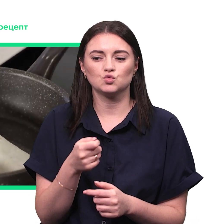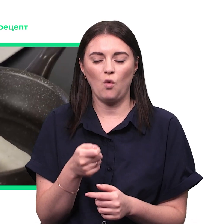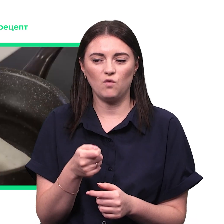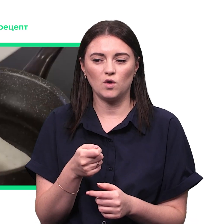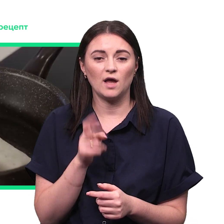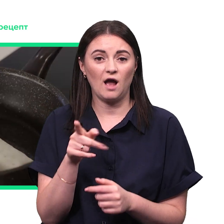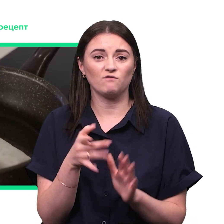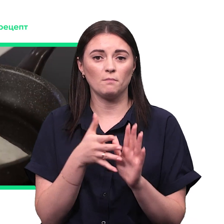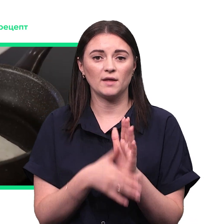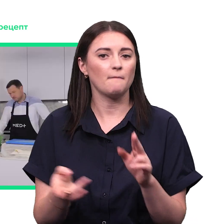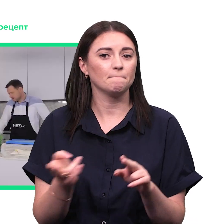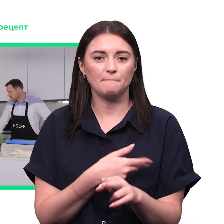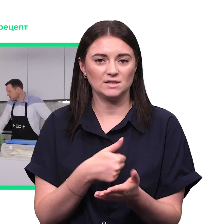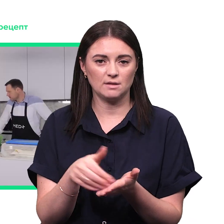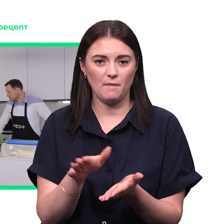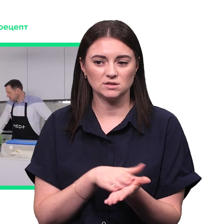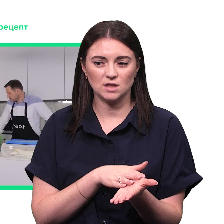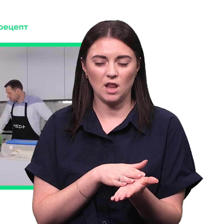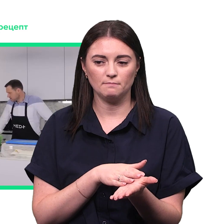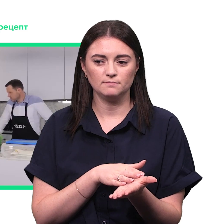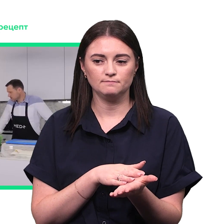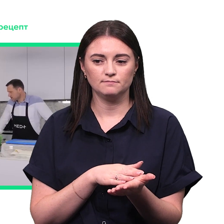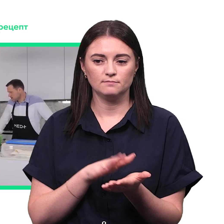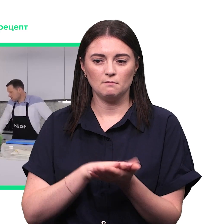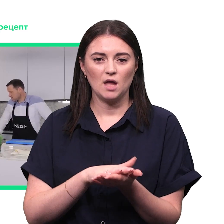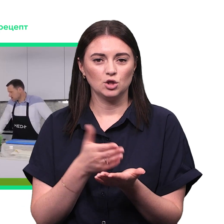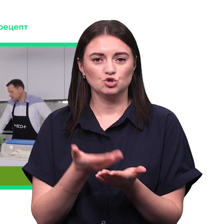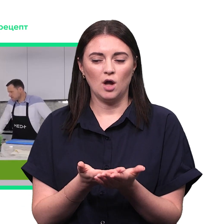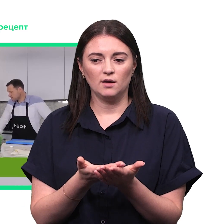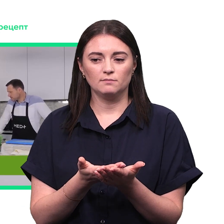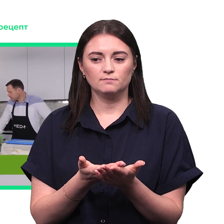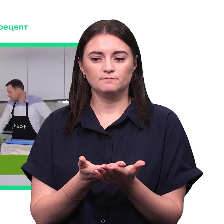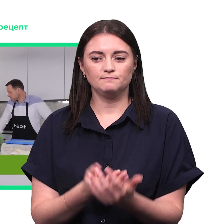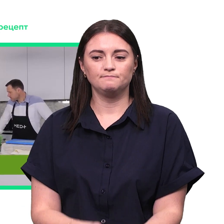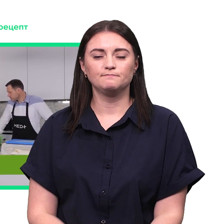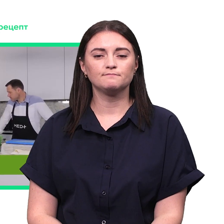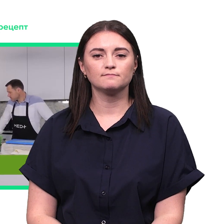сковородке, как вы понимаете, без масла. Поджарим ее. Мясо, да. Мясо.